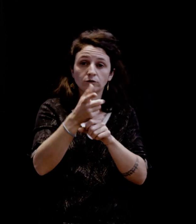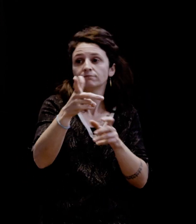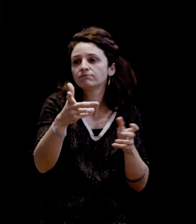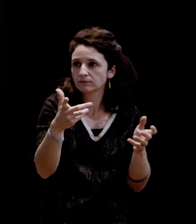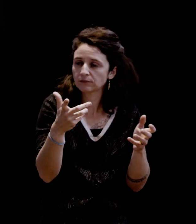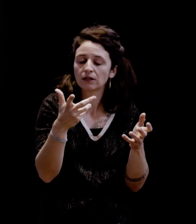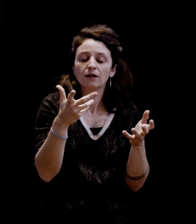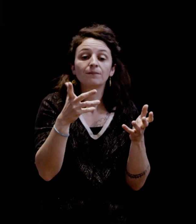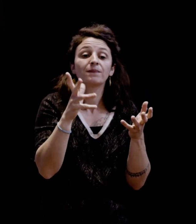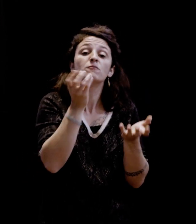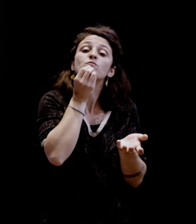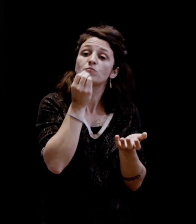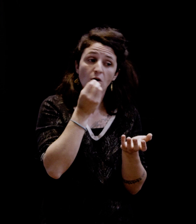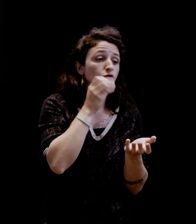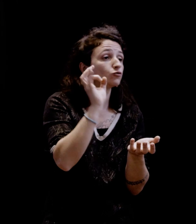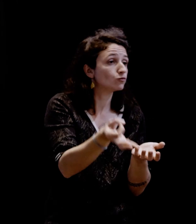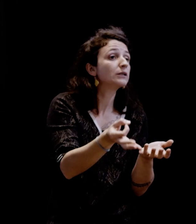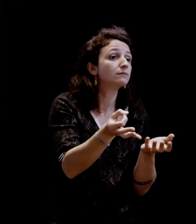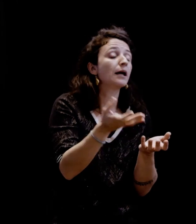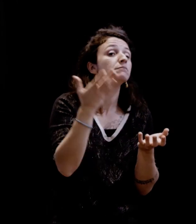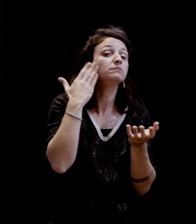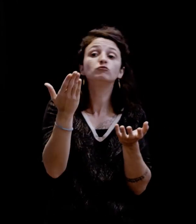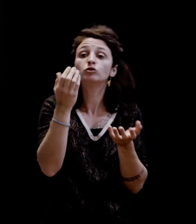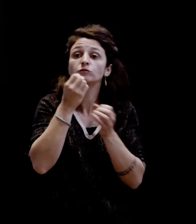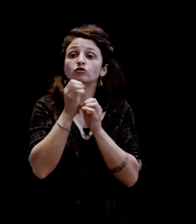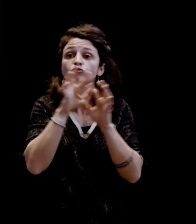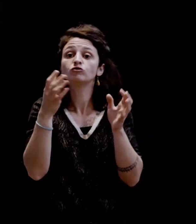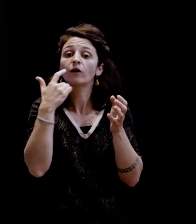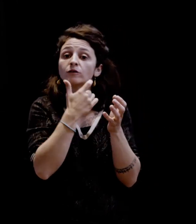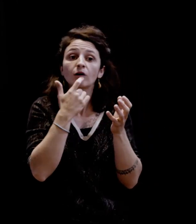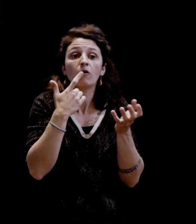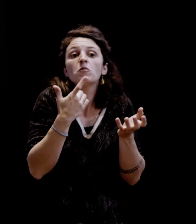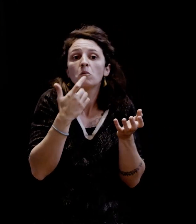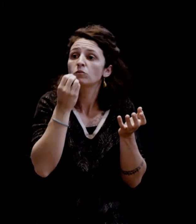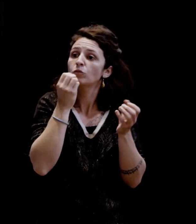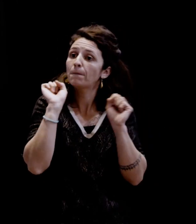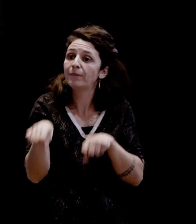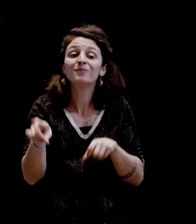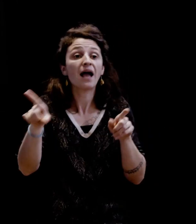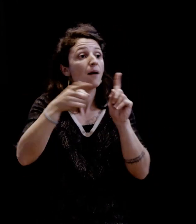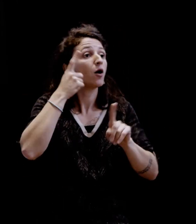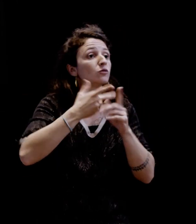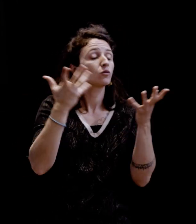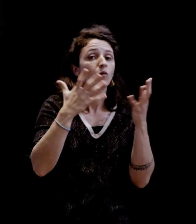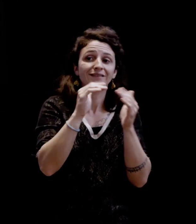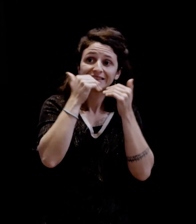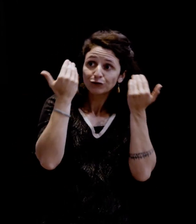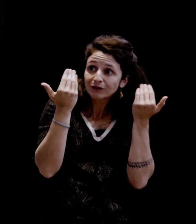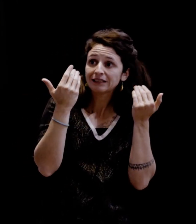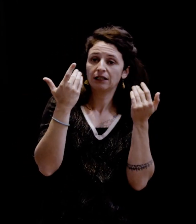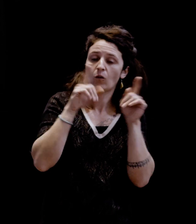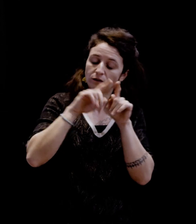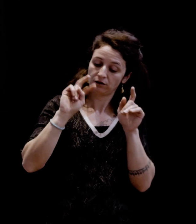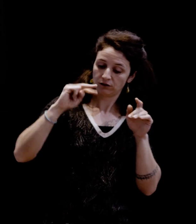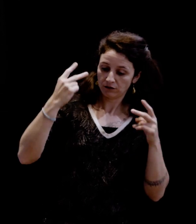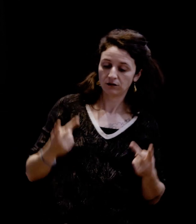manger. On mange pas mal sans dents, mais c'est aussi sourire, avoir une estime de soi dans l'apparence et